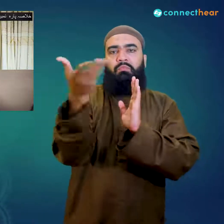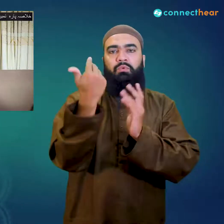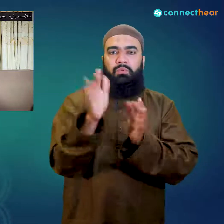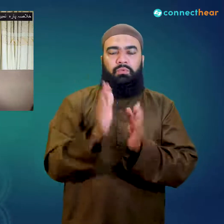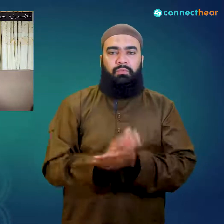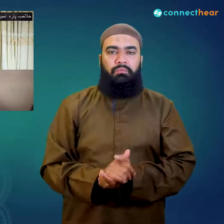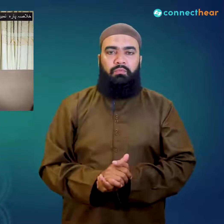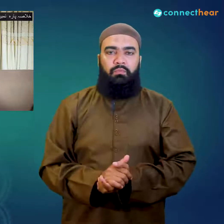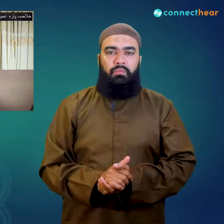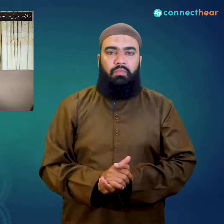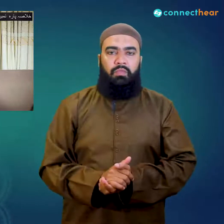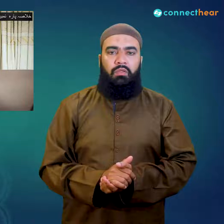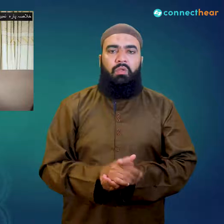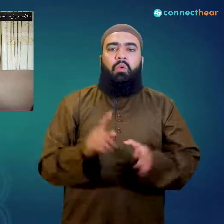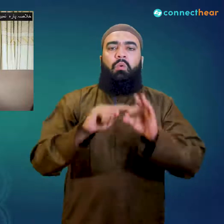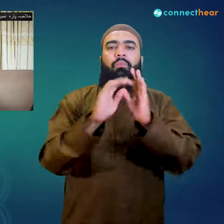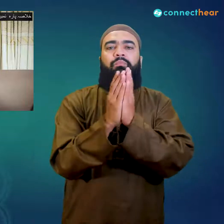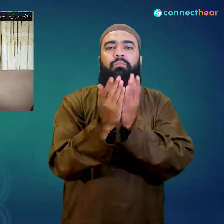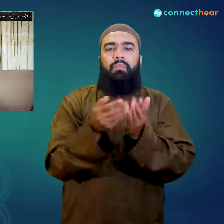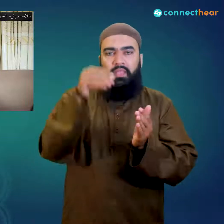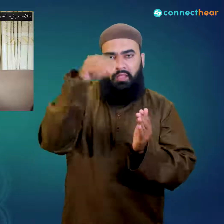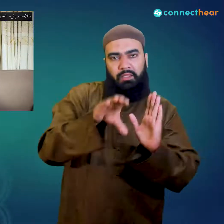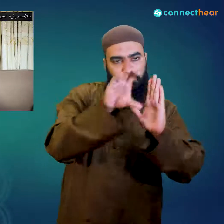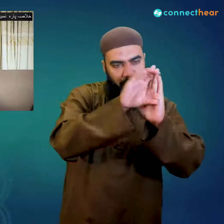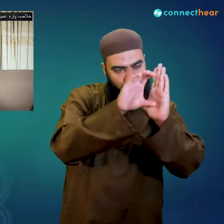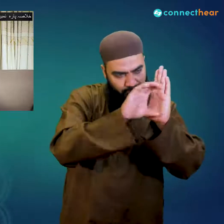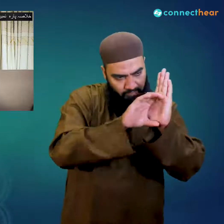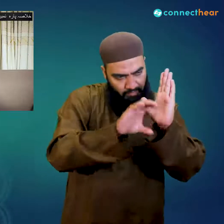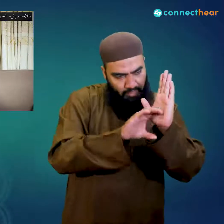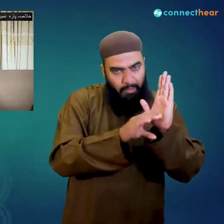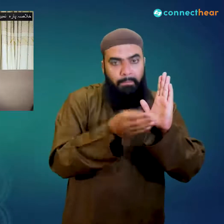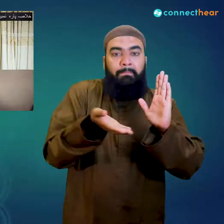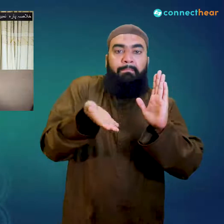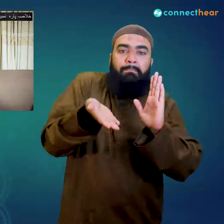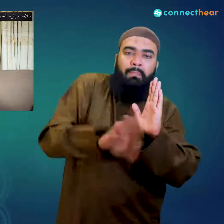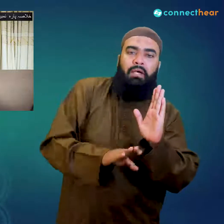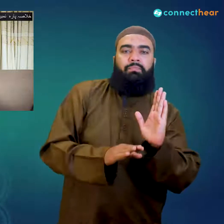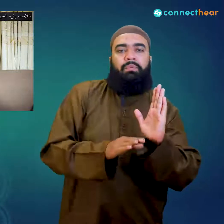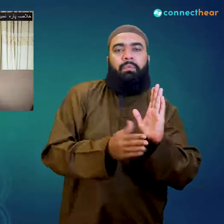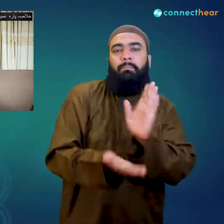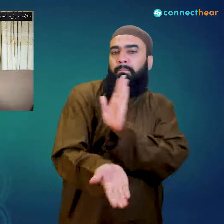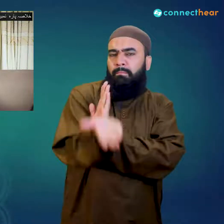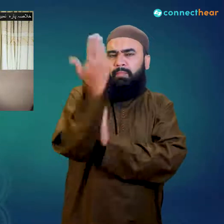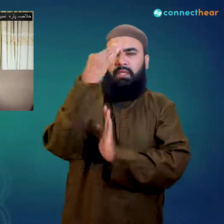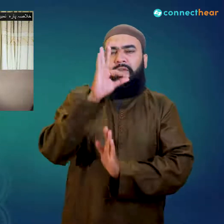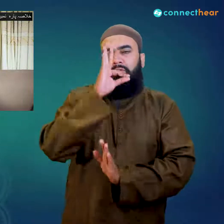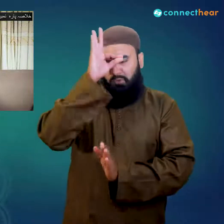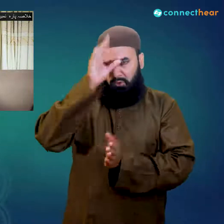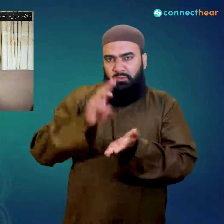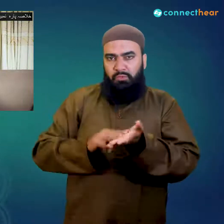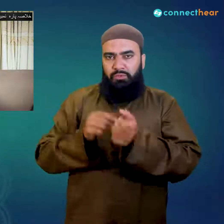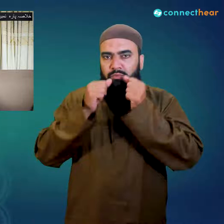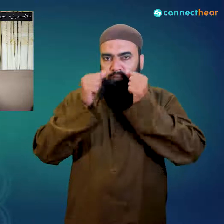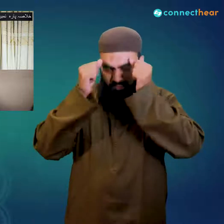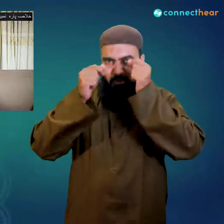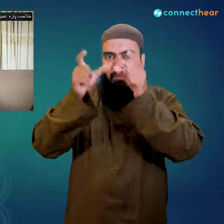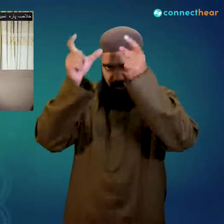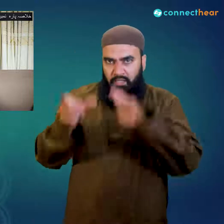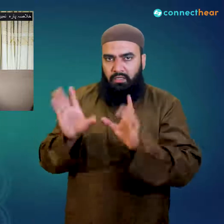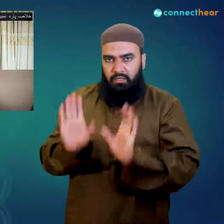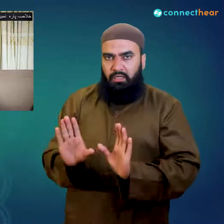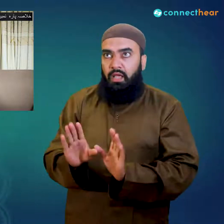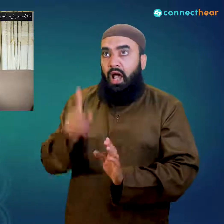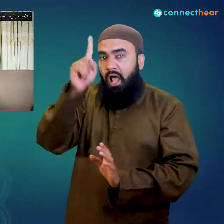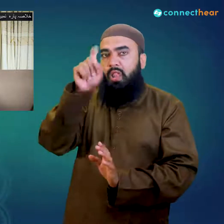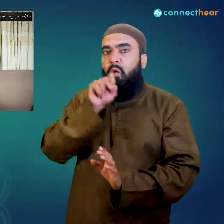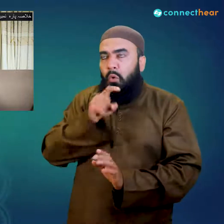میں جو پاروں کی ترتیب ہے یہ بعد میں رکھی گئی۔ سورتوں کی ترتیب آپ صلی اللہ علیہ وسلم کے زمانے